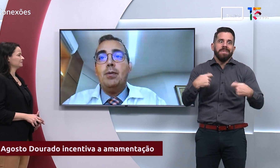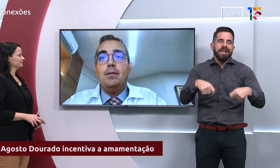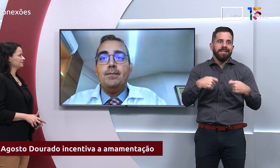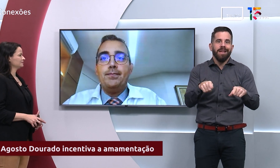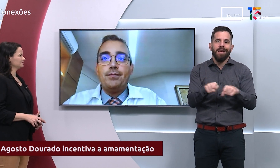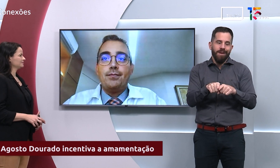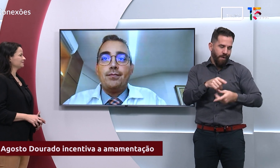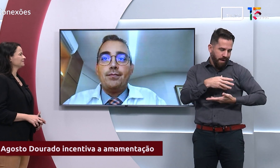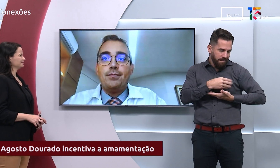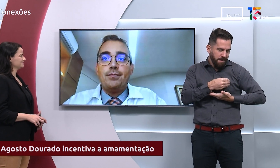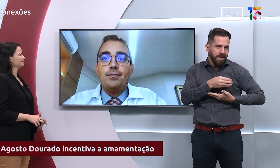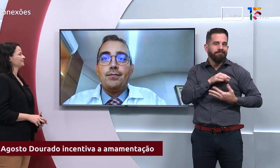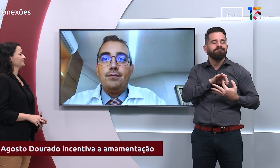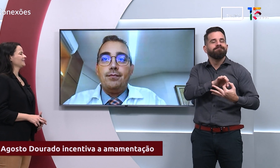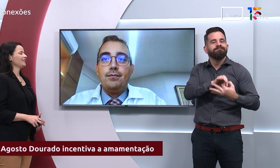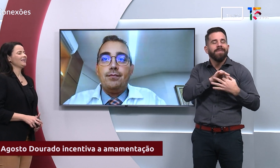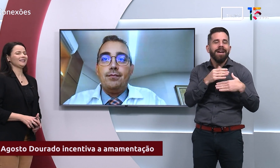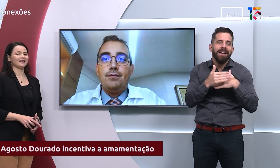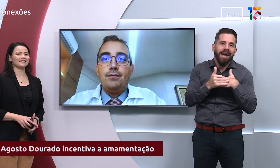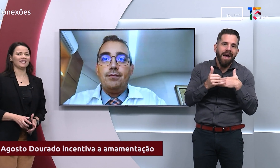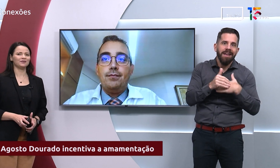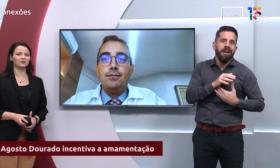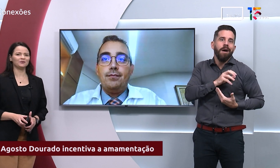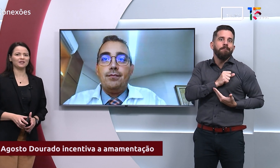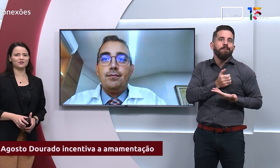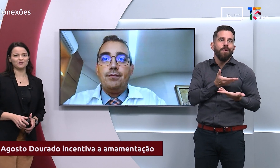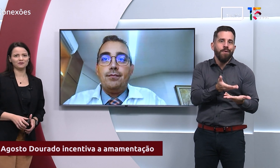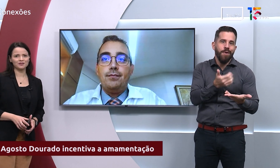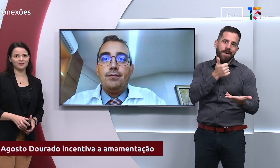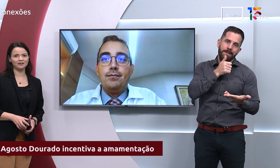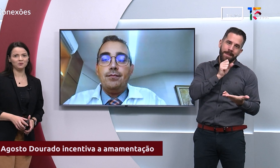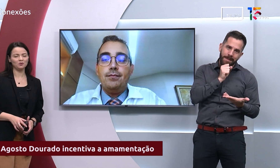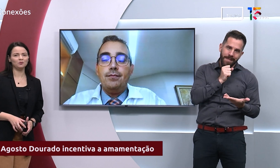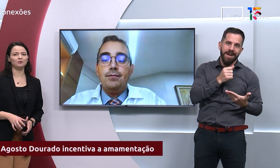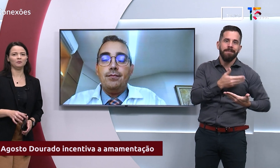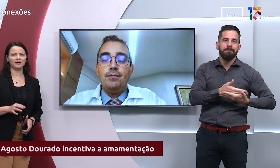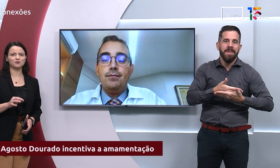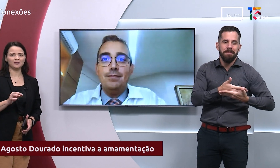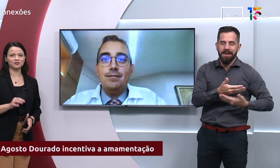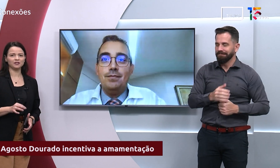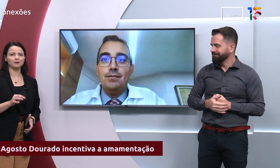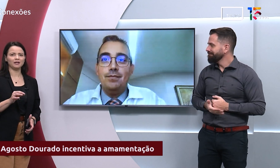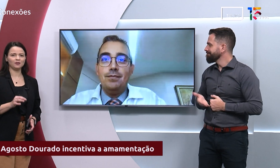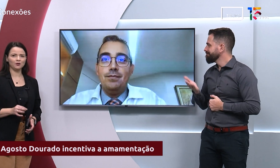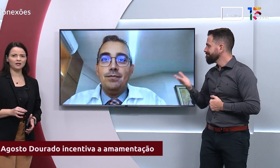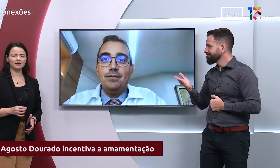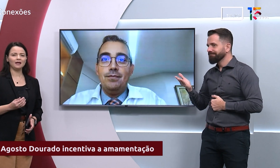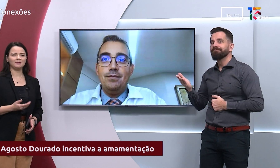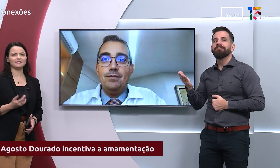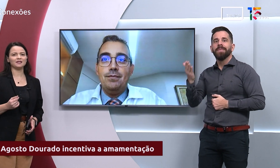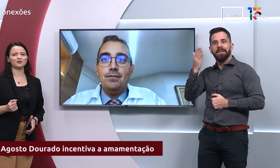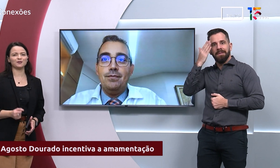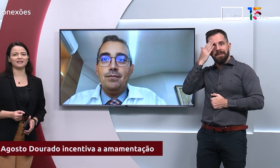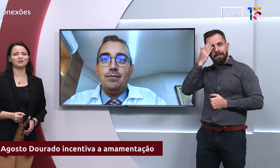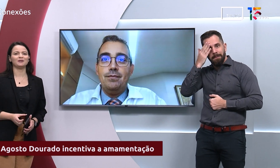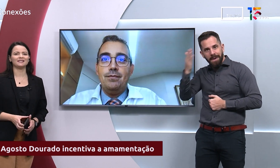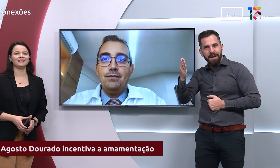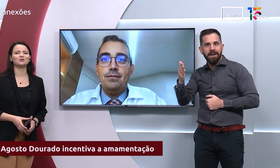de carinho entre a mãe e o bebê. Tá certo, doutora. A gente conversou então com o médico Alexandre Marchiori, presidente da Sociedade